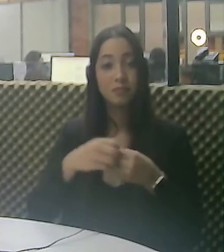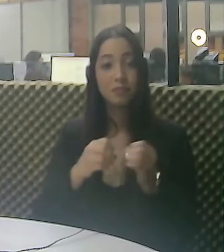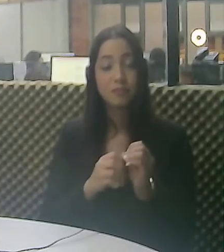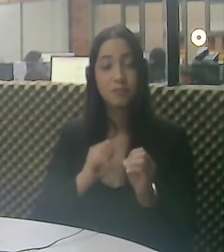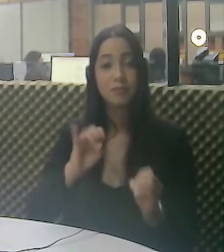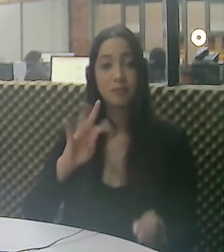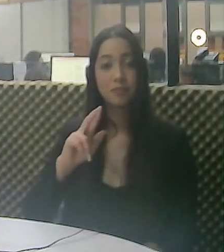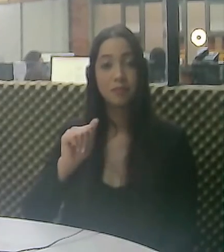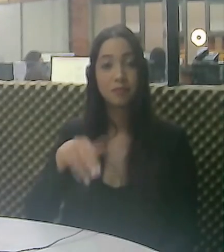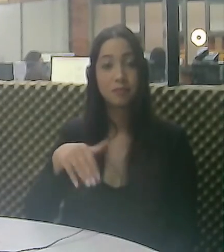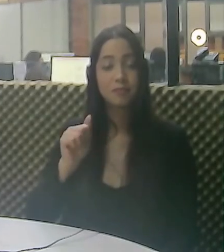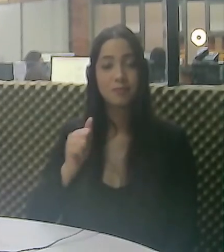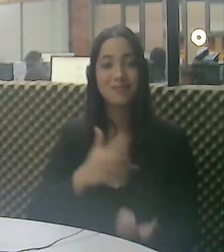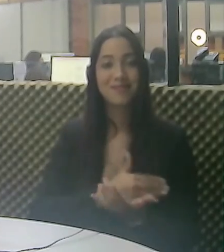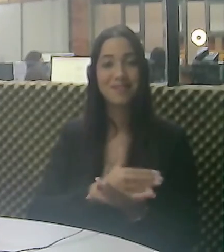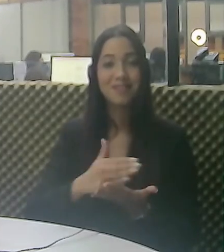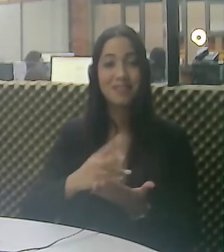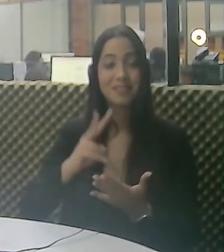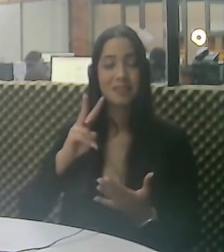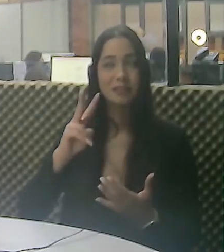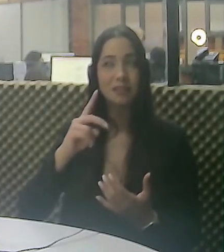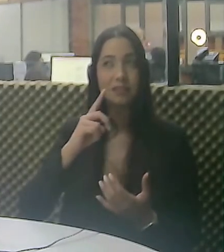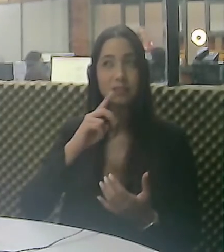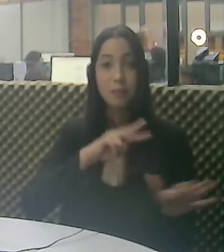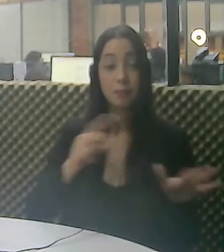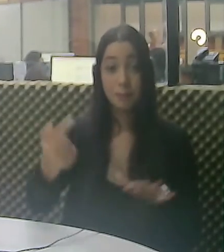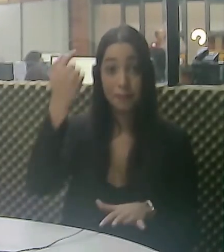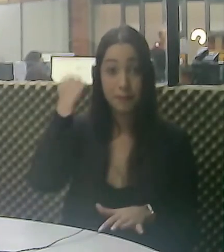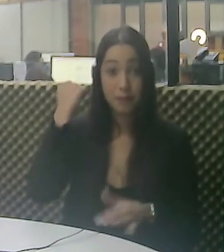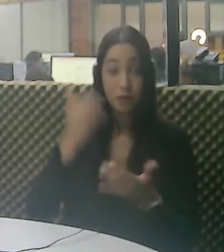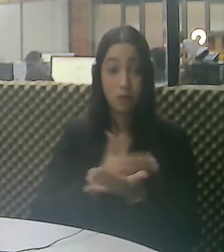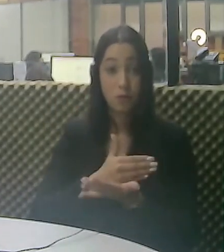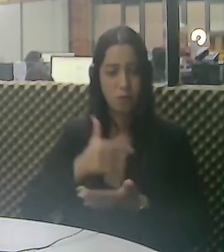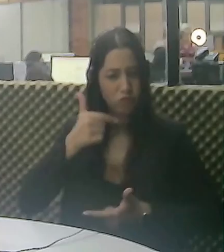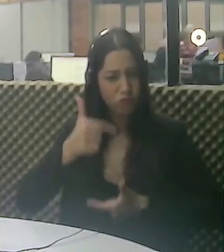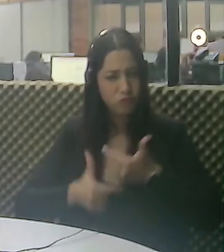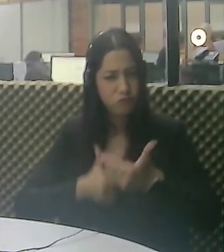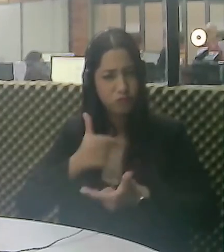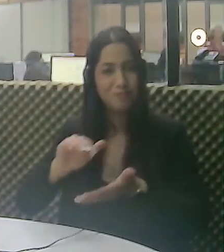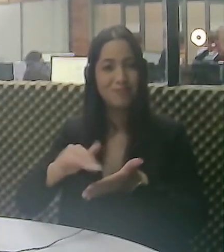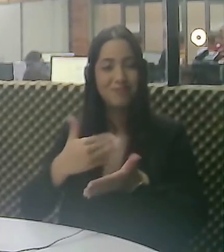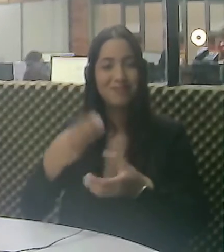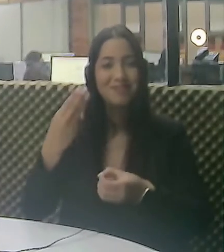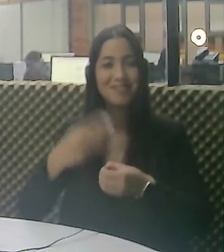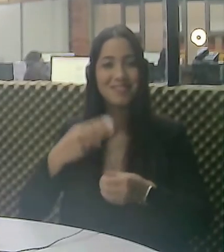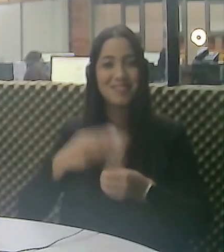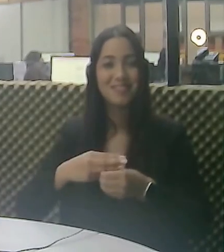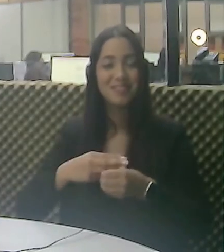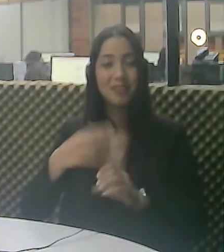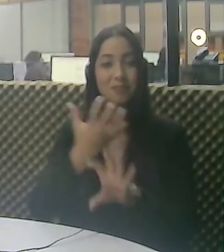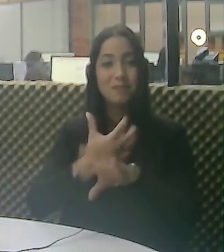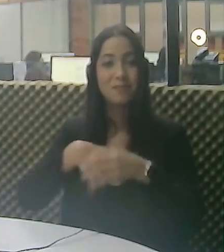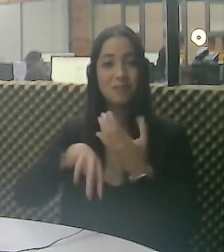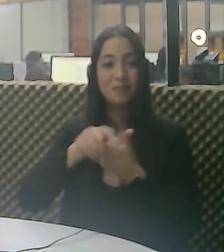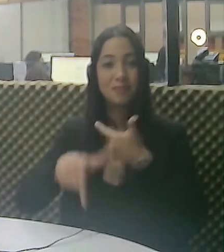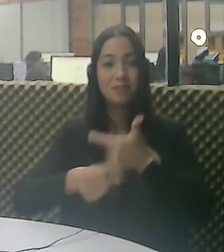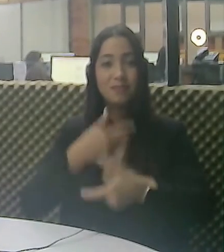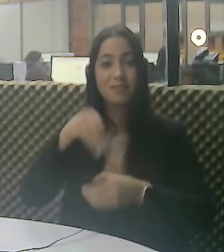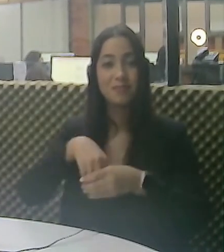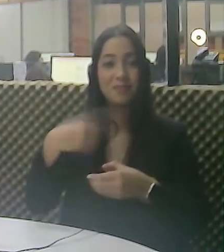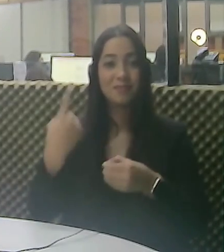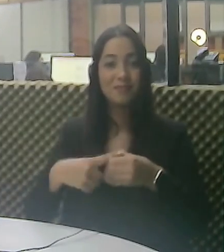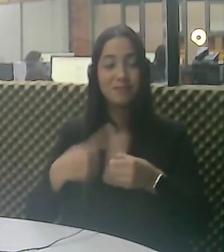tapuirama iniciado na última na última semana o trabalho realizado pela Secretaria Municipal de Meio Ambiente e serviços